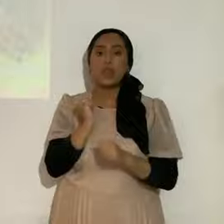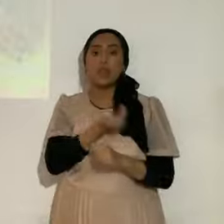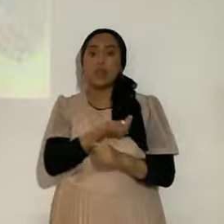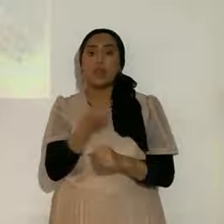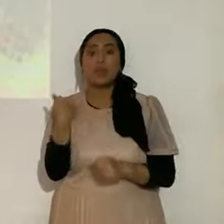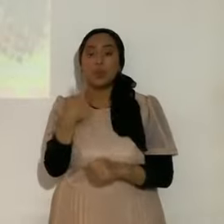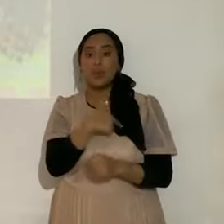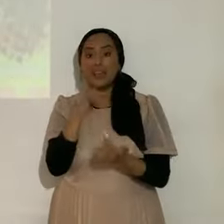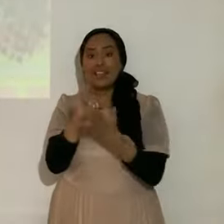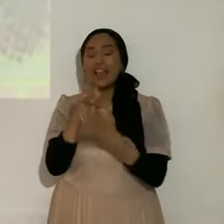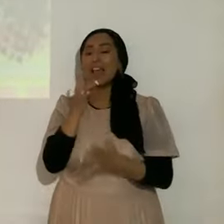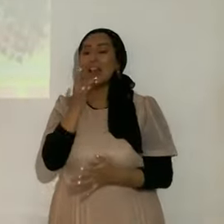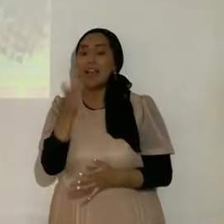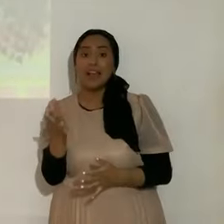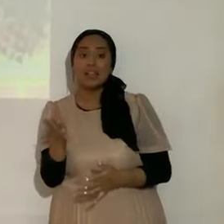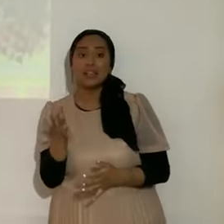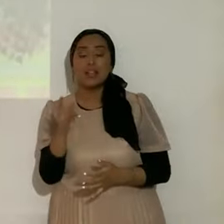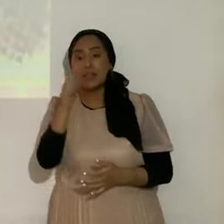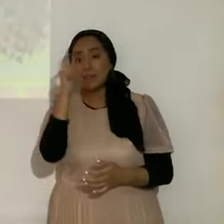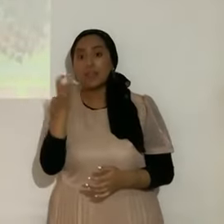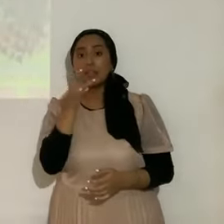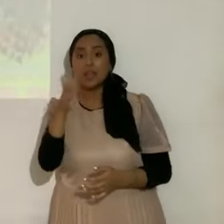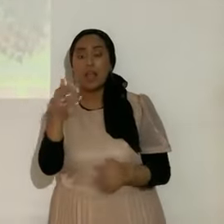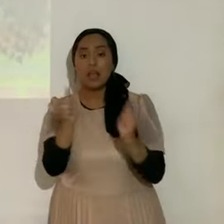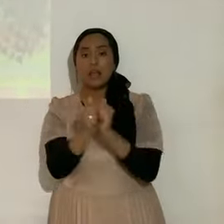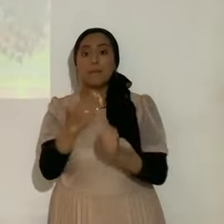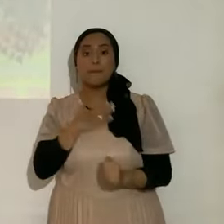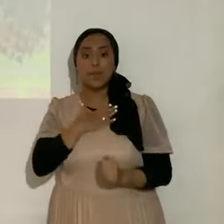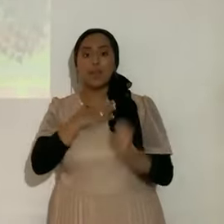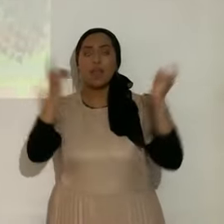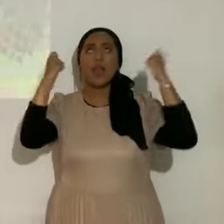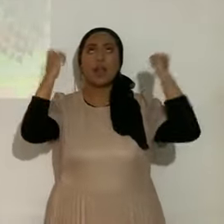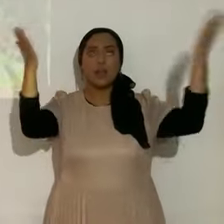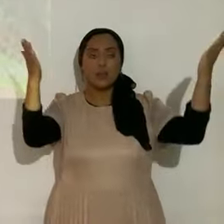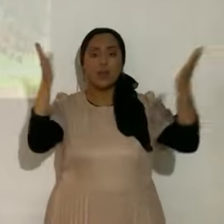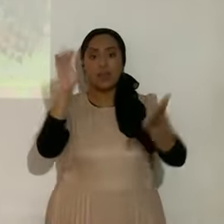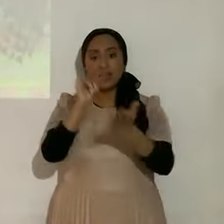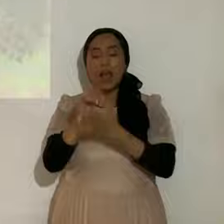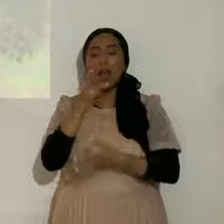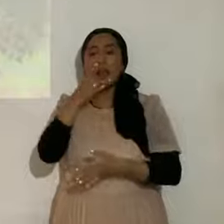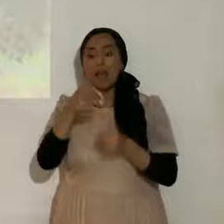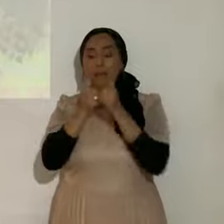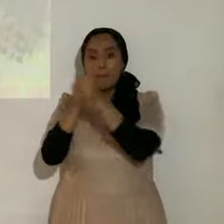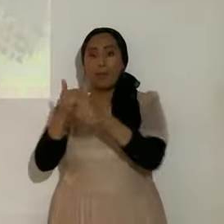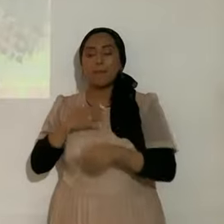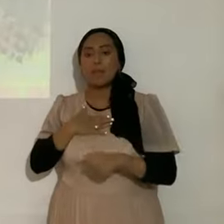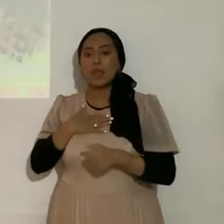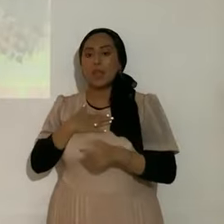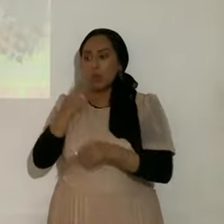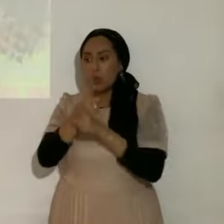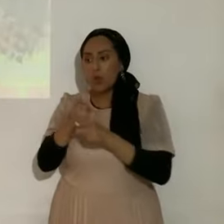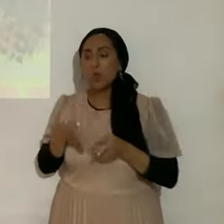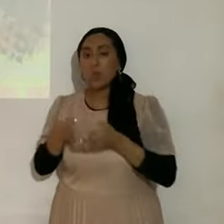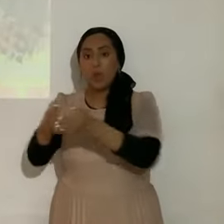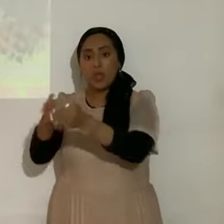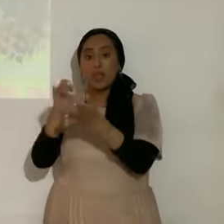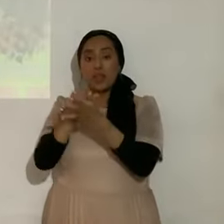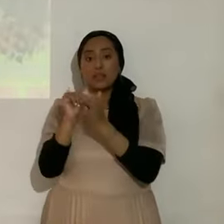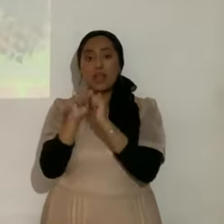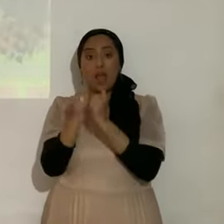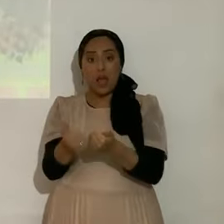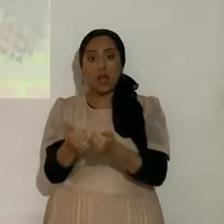y somos esa luz. Porque la luz está en mí. Aleluya. Esa luz me lleva hacia el camino correcto. Y de esa